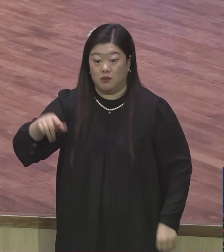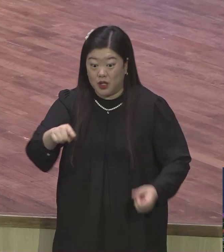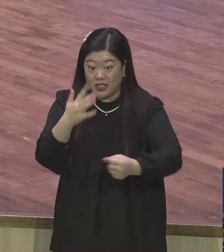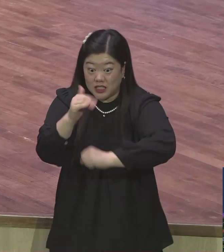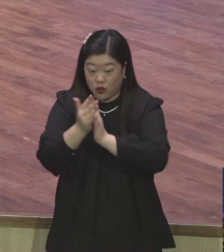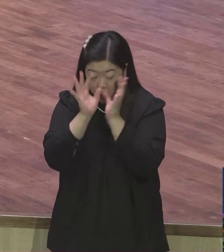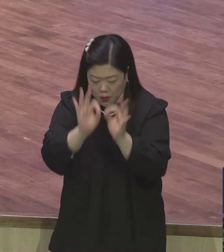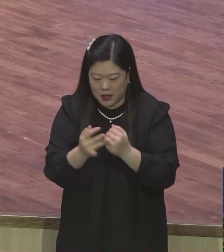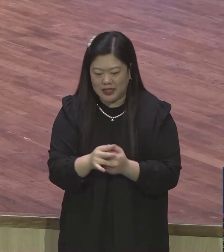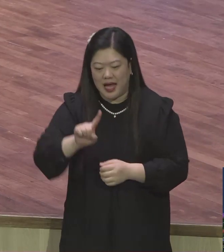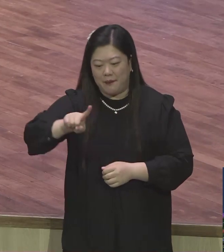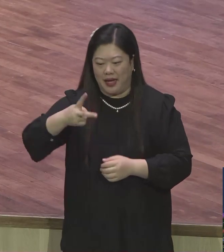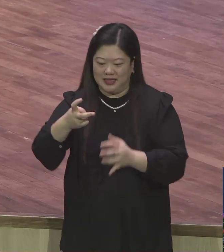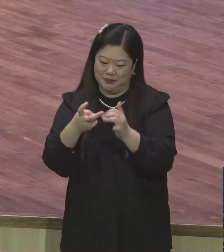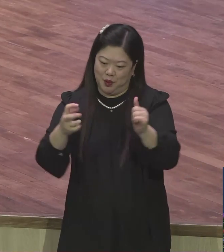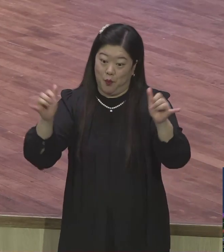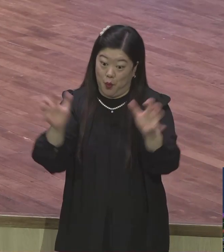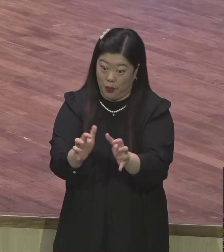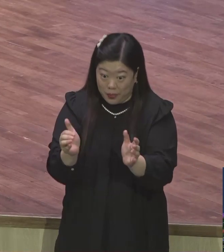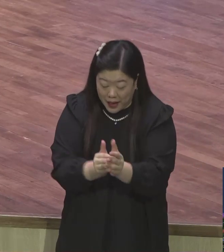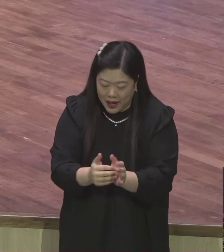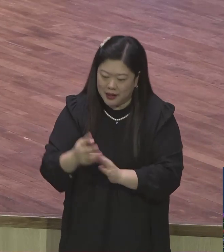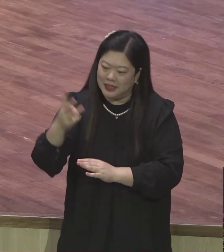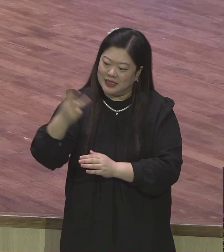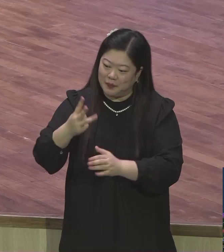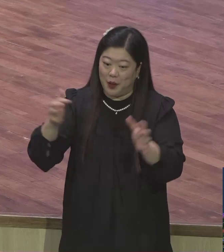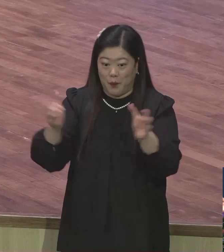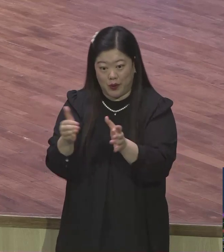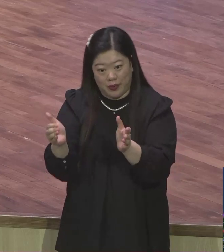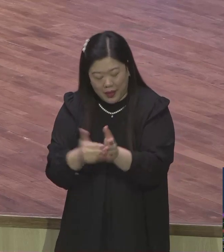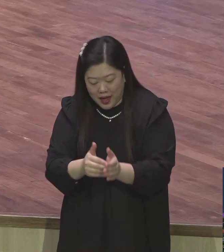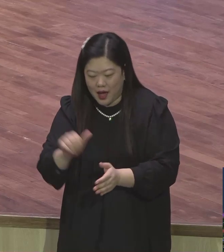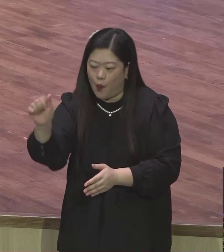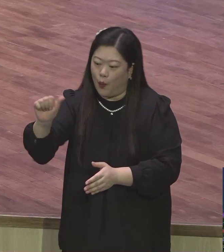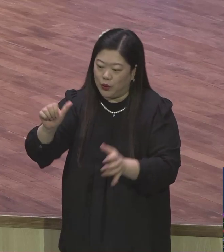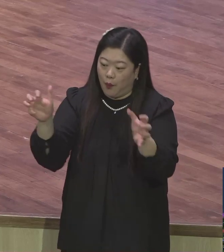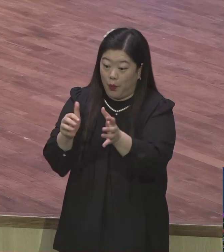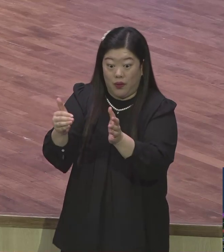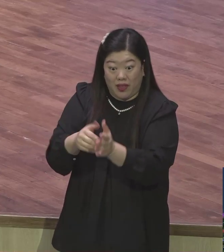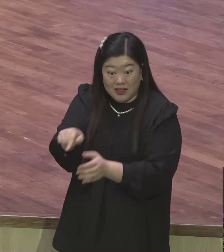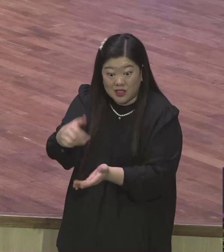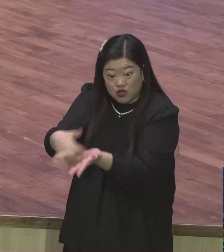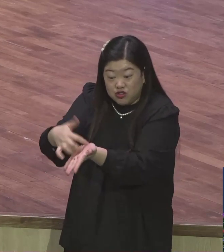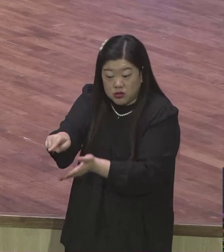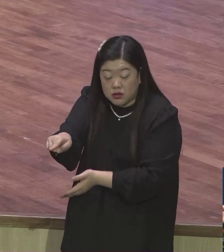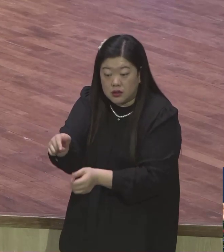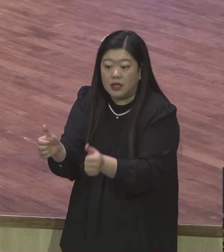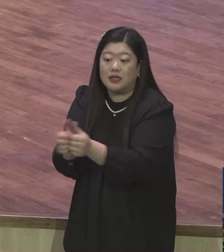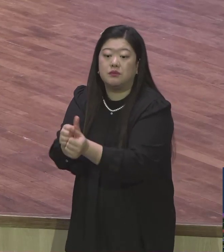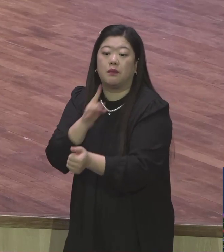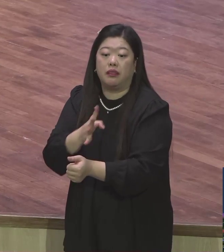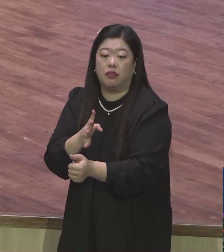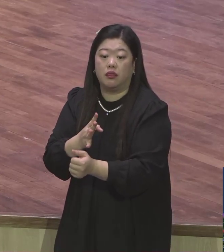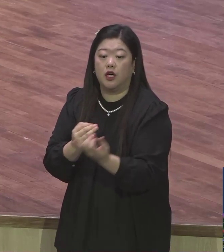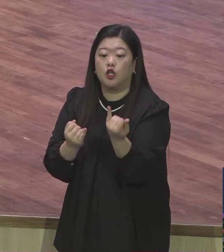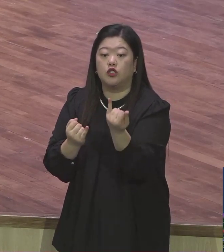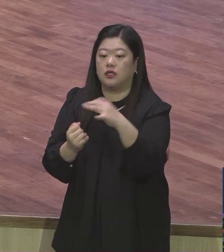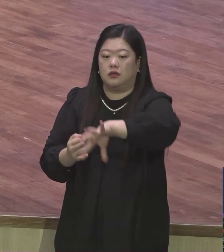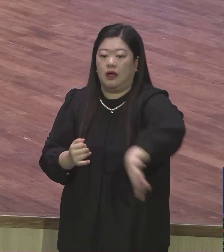뭐 3,000명 모였다, 성경에 나오잖아요. 이거 다 남자만 살린, 여자는 뺐어요. 아예 성경에 말하고 있어요. 여자는 빼고 그랬어요.